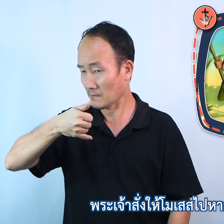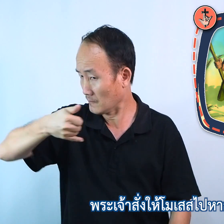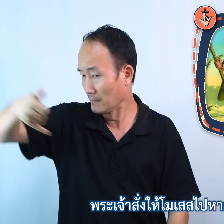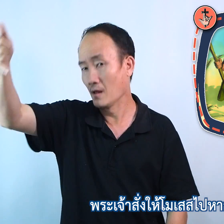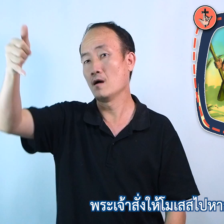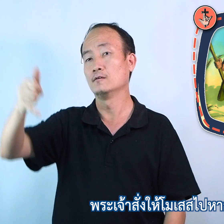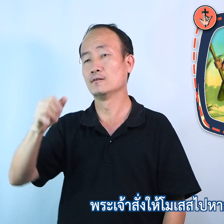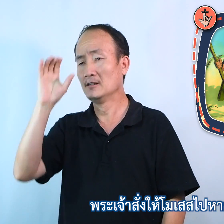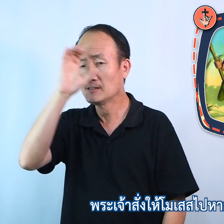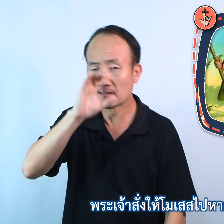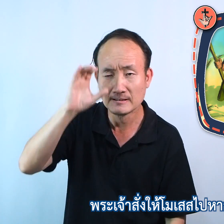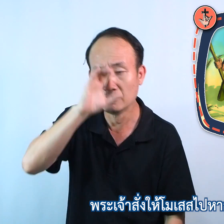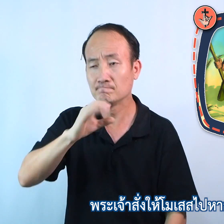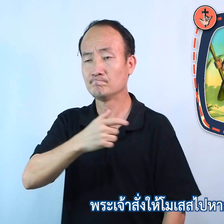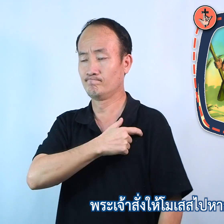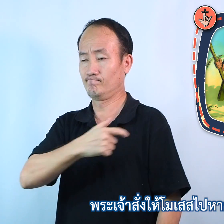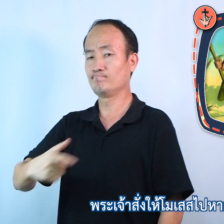ริย์อียิป